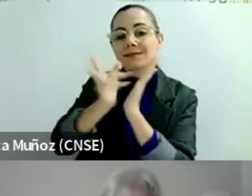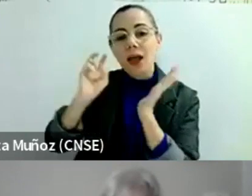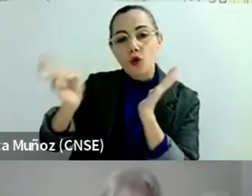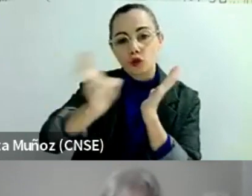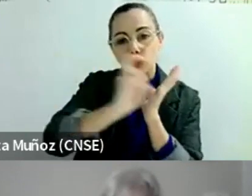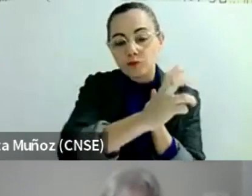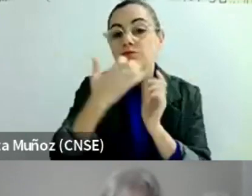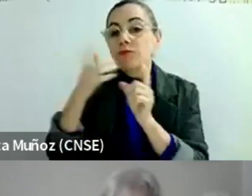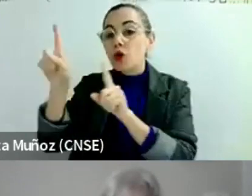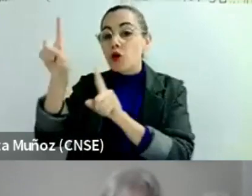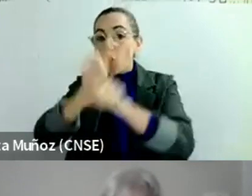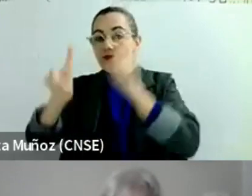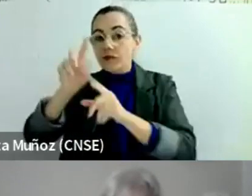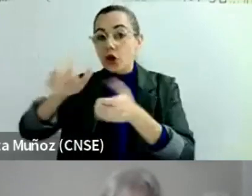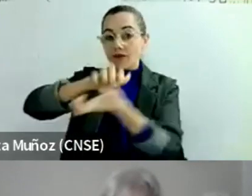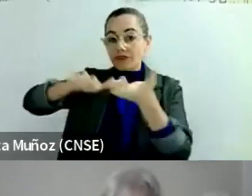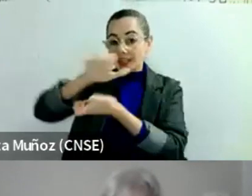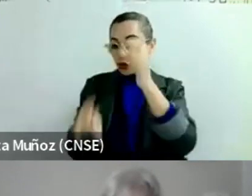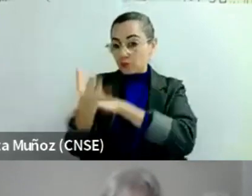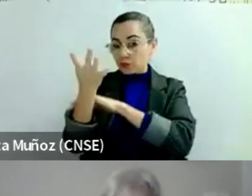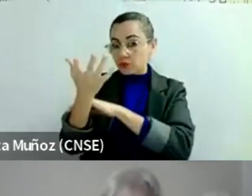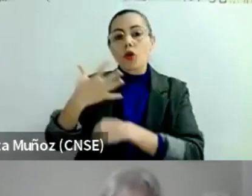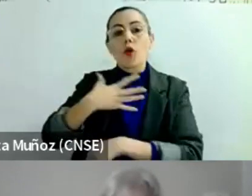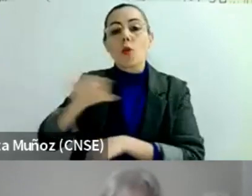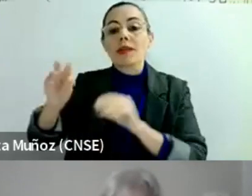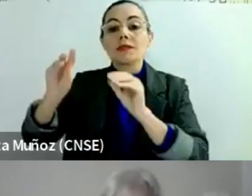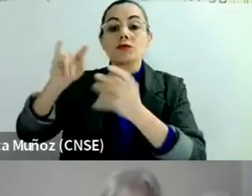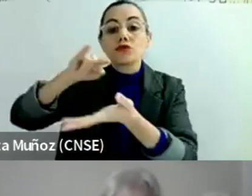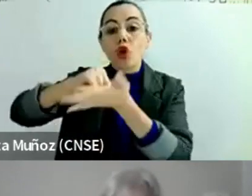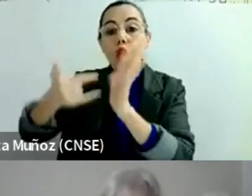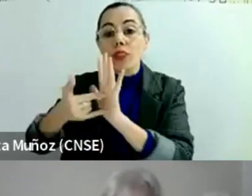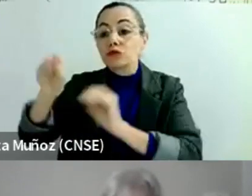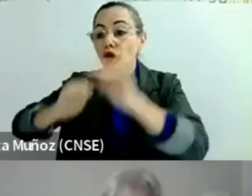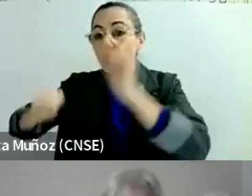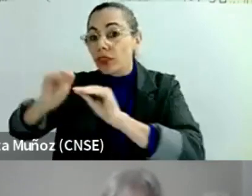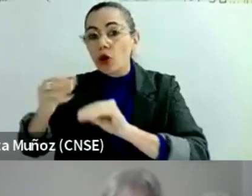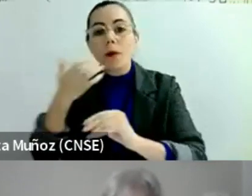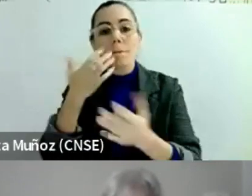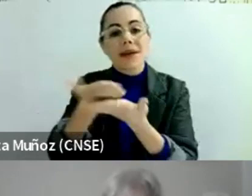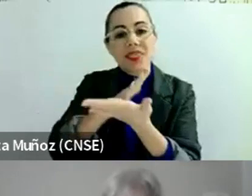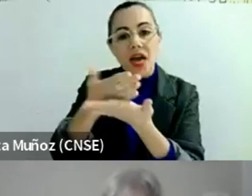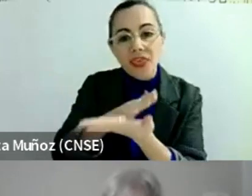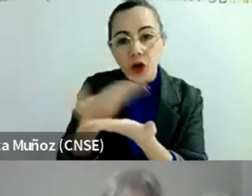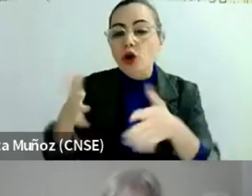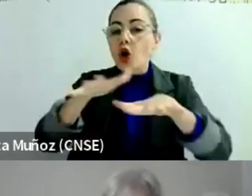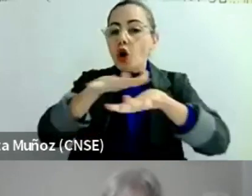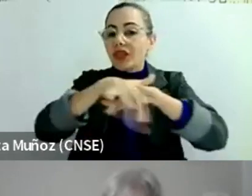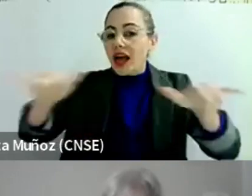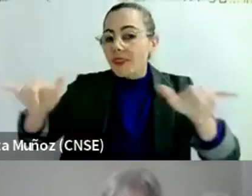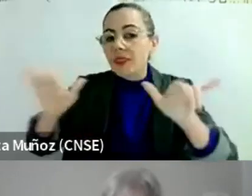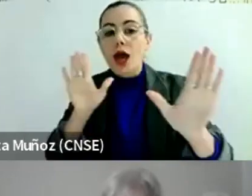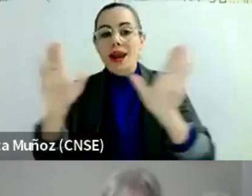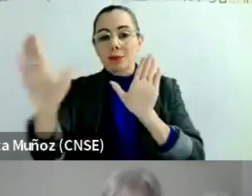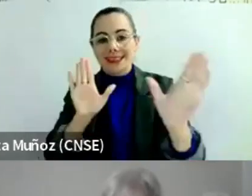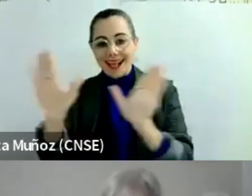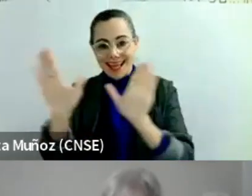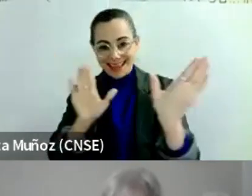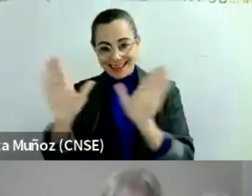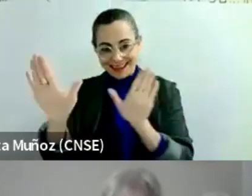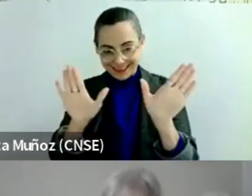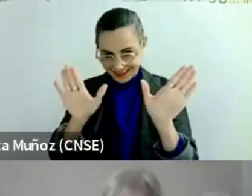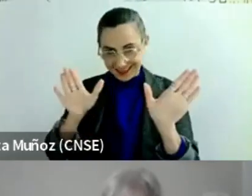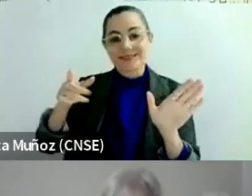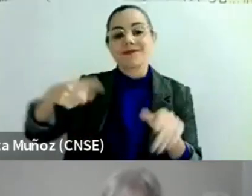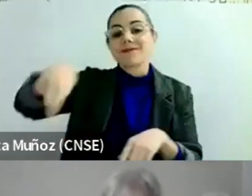previo a la jurisdicción, a los juicios. Es decir, una vez que surge un conflicto, qué tipo de método se